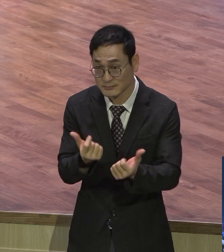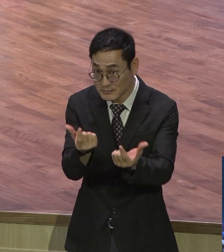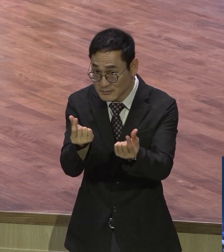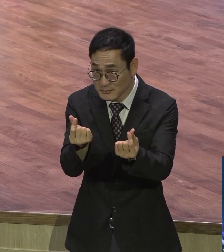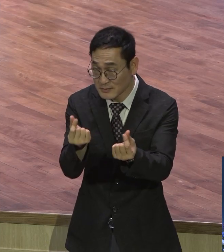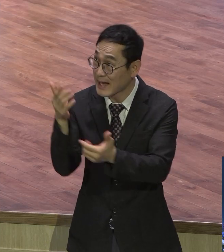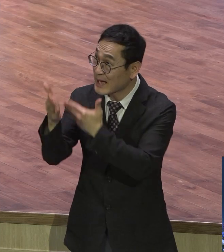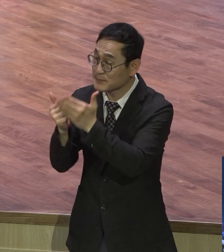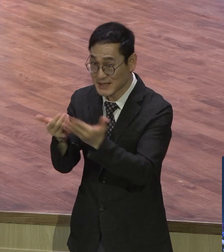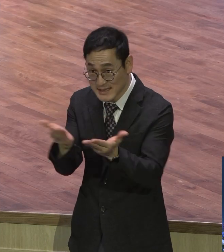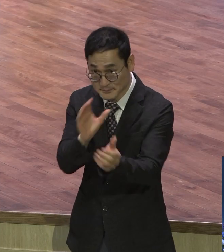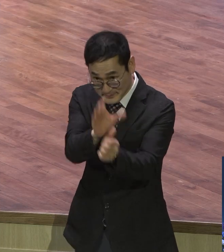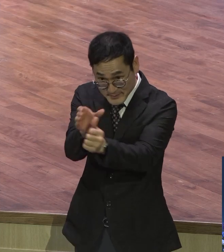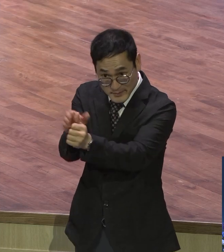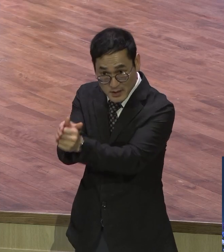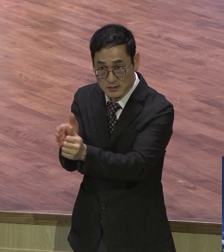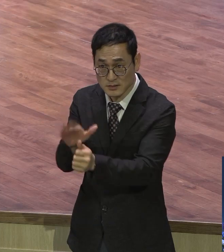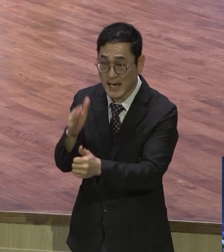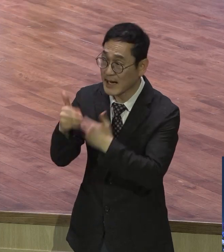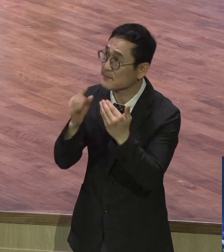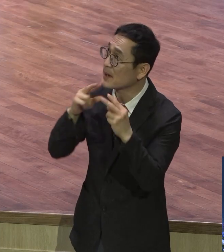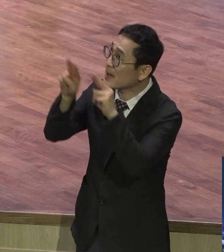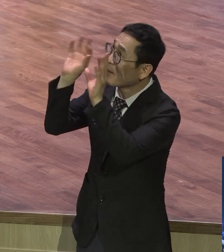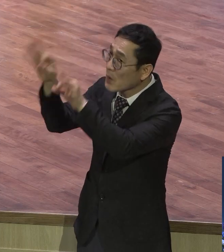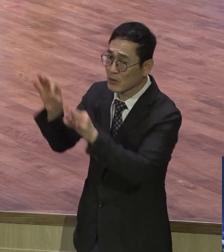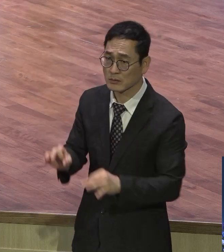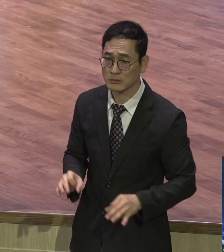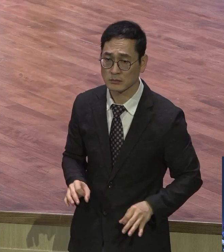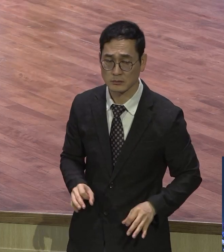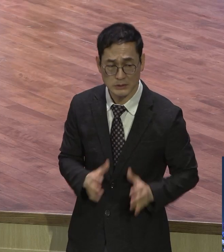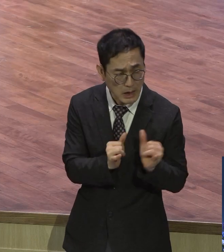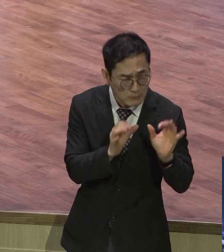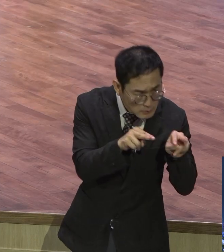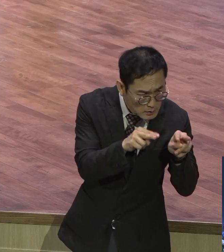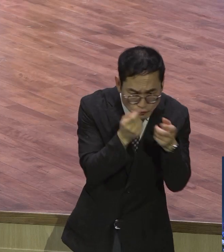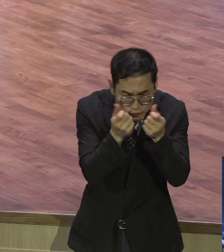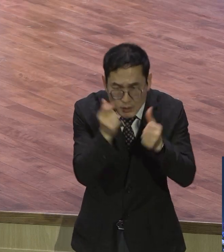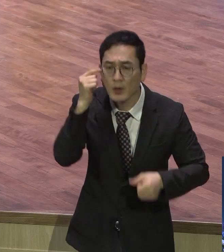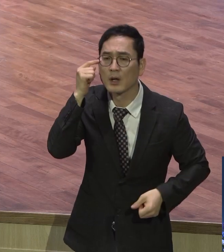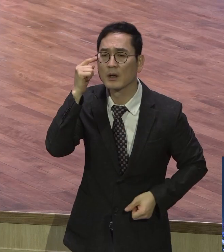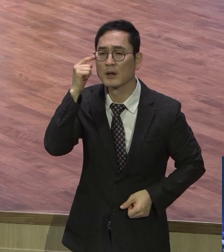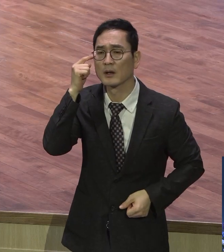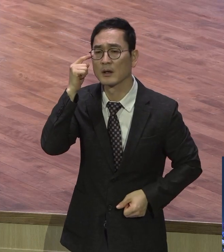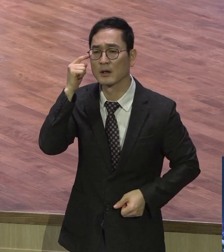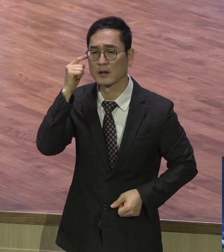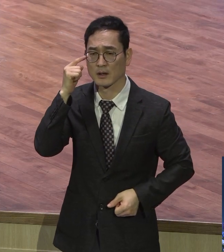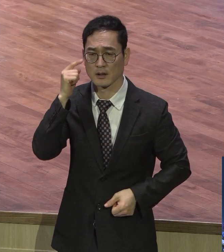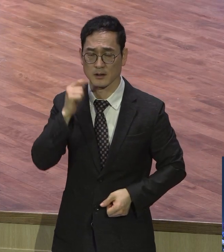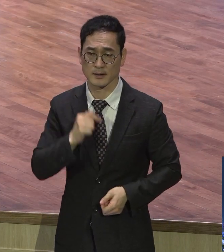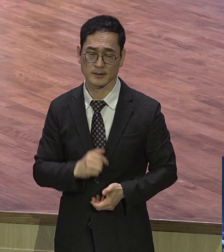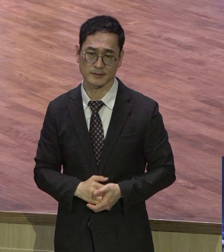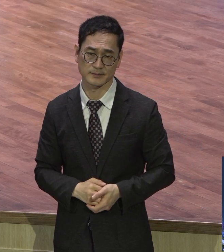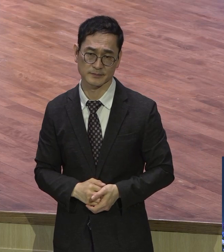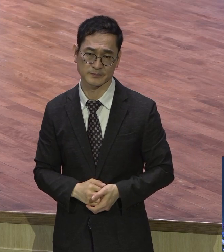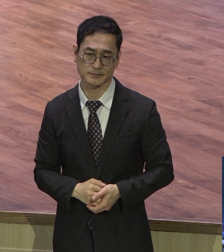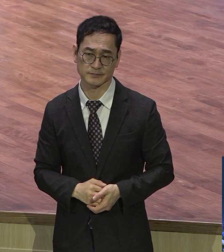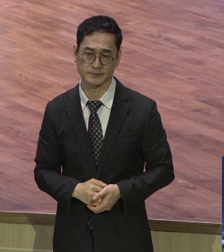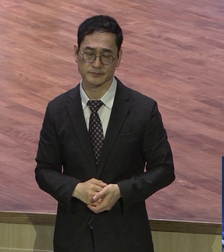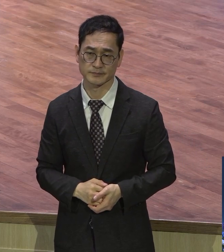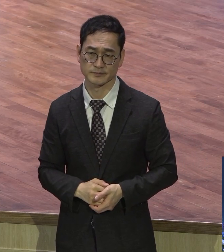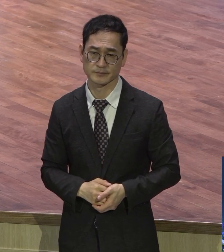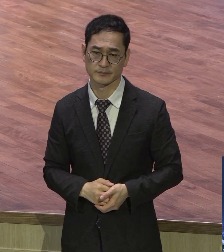직분을 주셨는데 오직 하나님 바라보지 사람을 왜 바라봅니까 왜 사람을 의지하려 합니까 왜 당을 질려